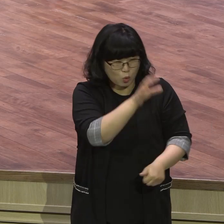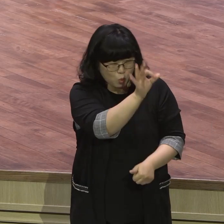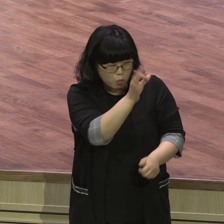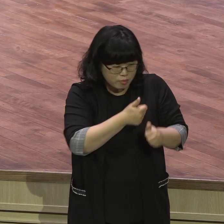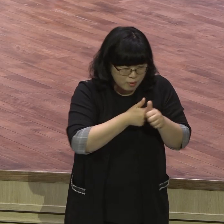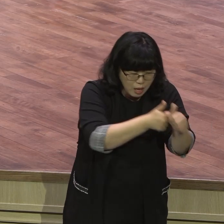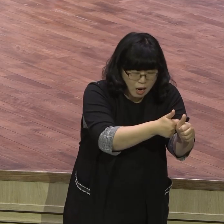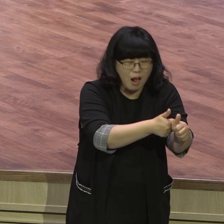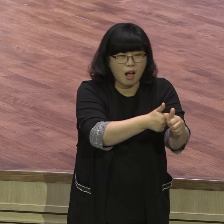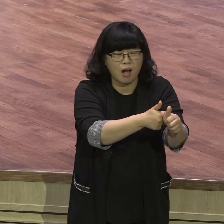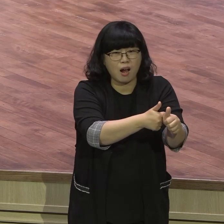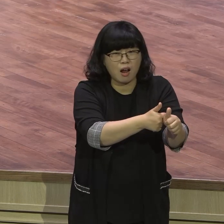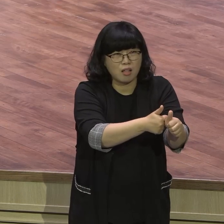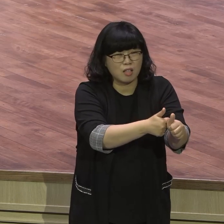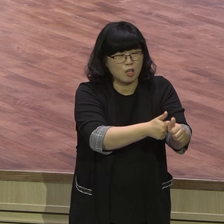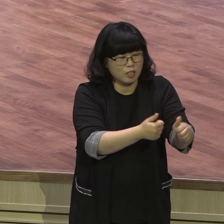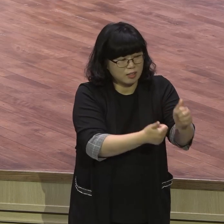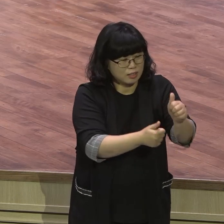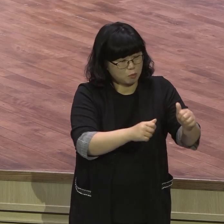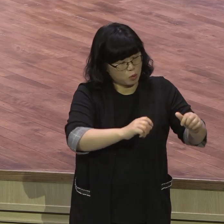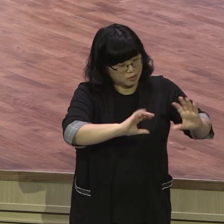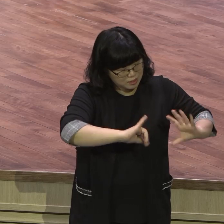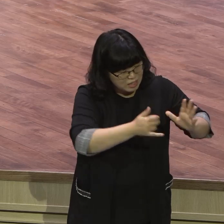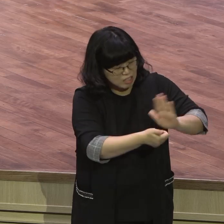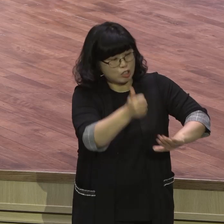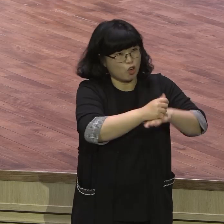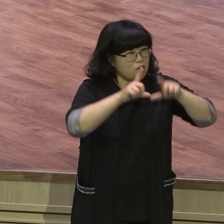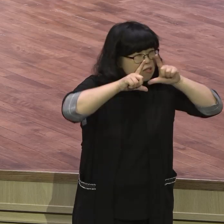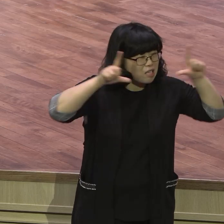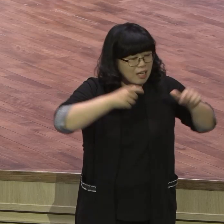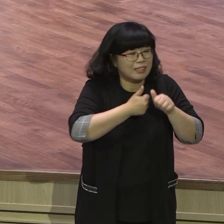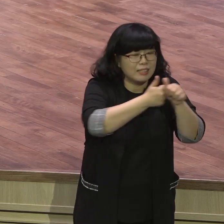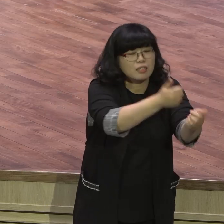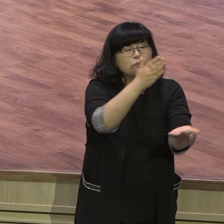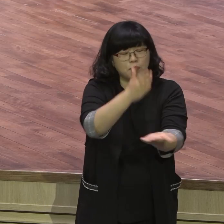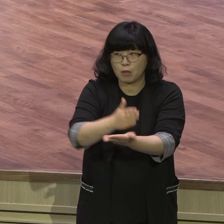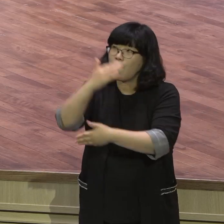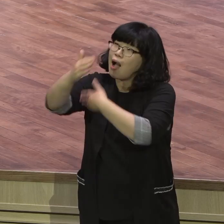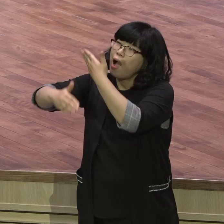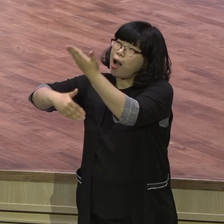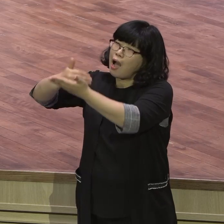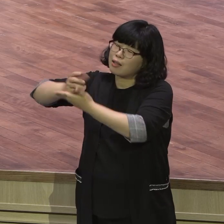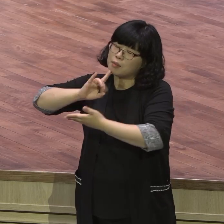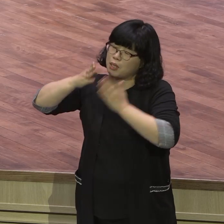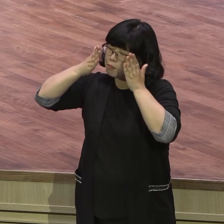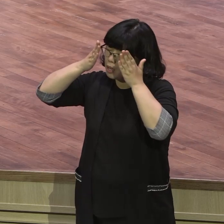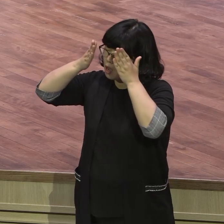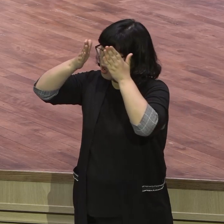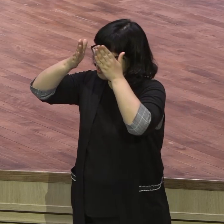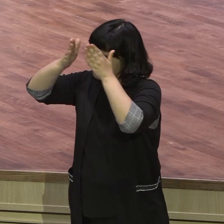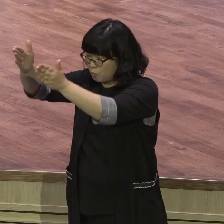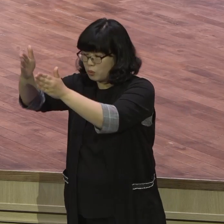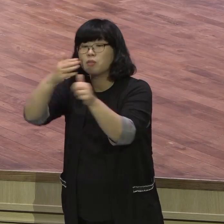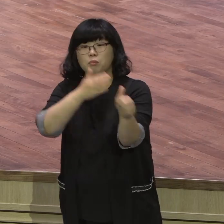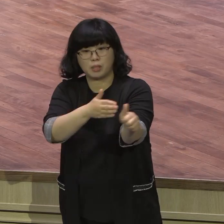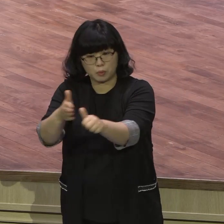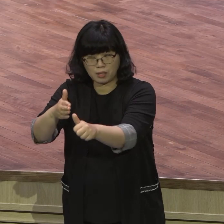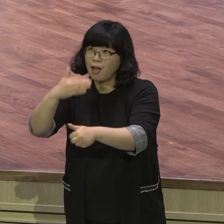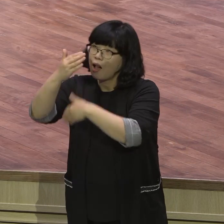아니요 생활체장 출세 편이 아니라 하나님 편이에요 영계 모든 성도를 하나님 앞에서 영적